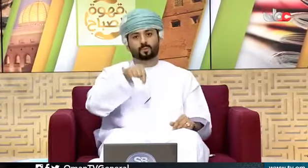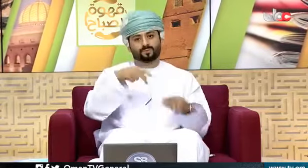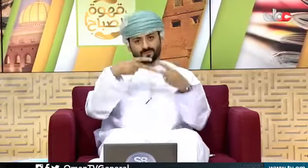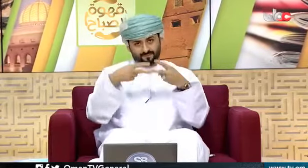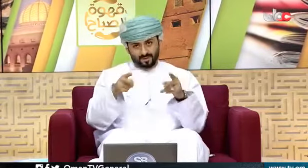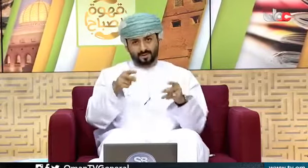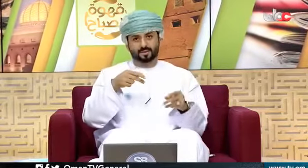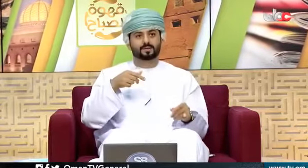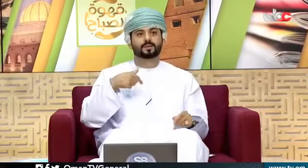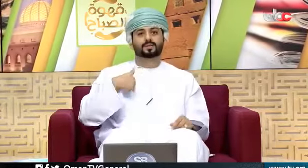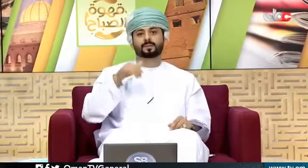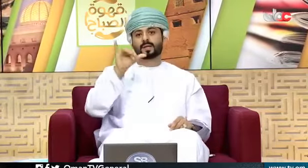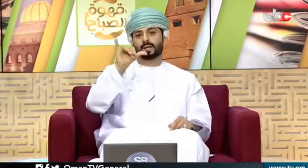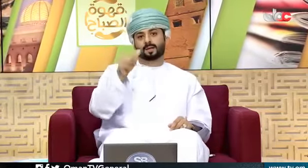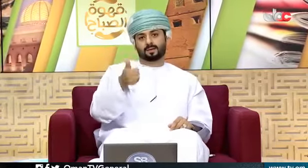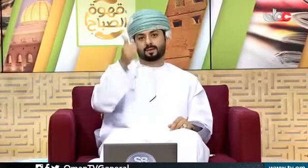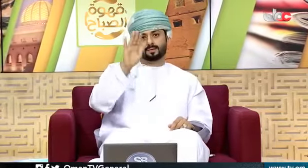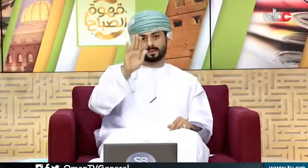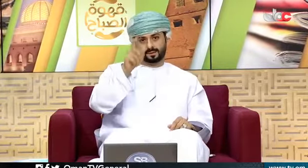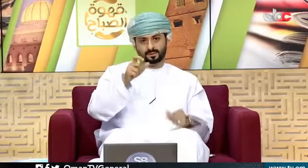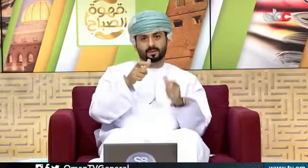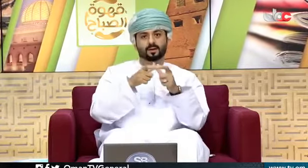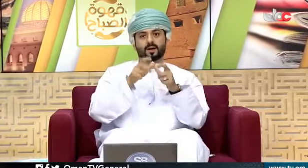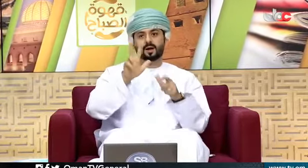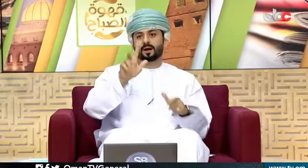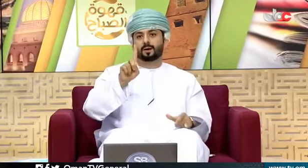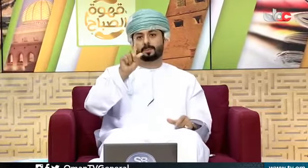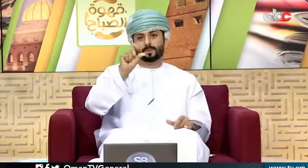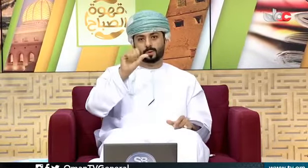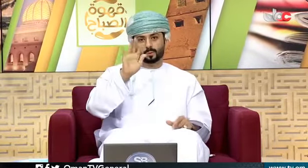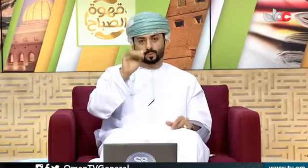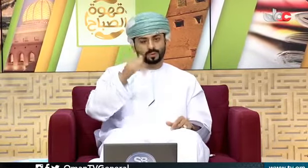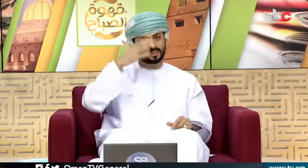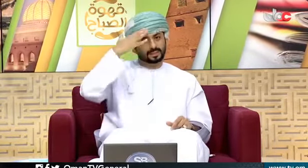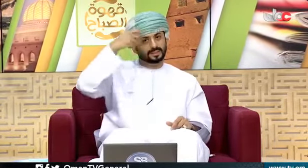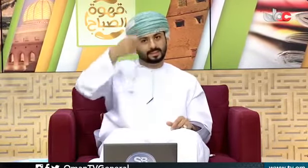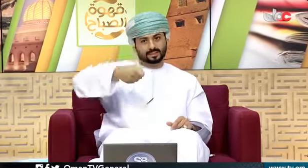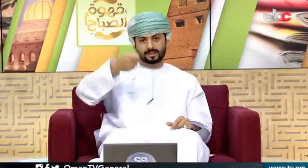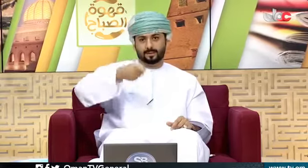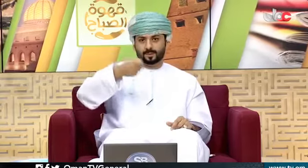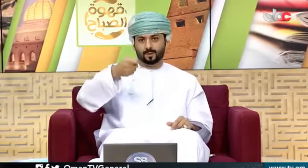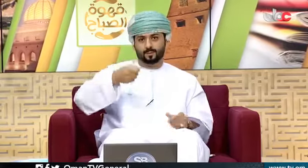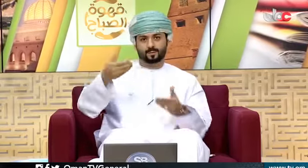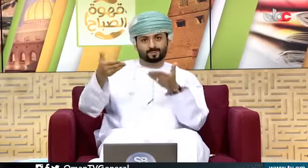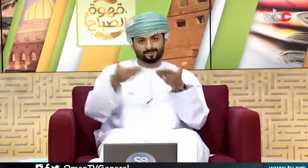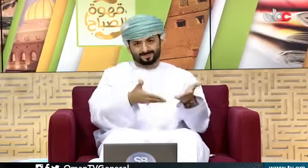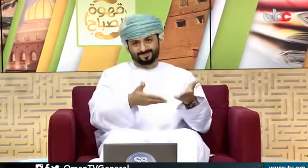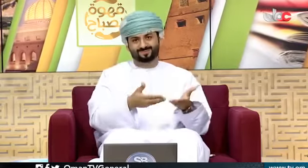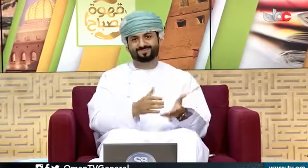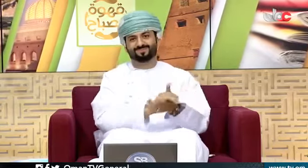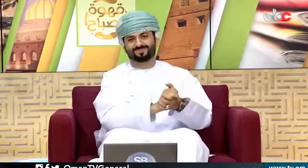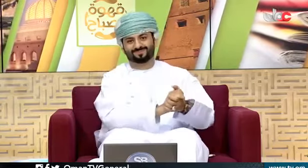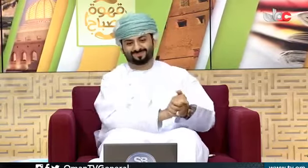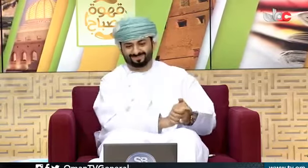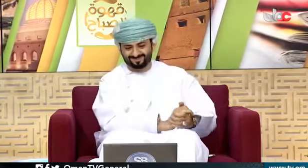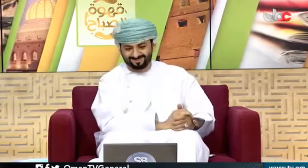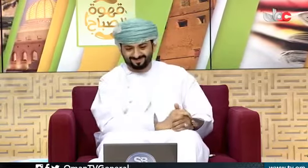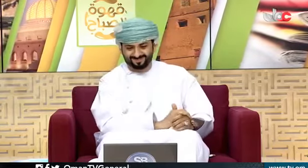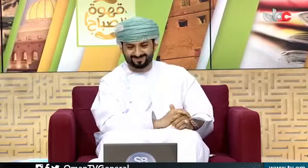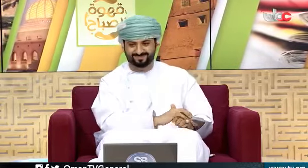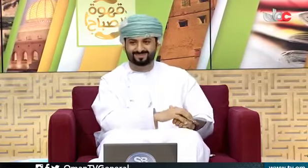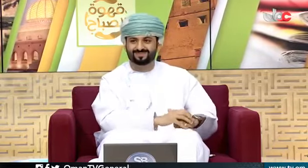هذه التقنية أيضا؟ إن شاء الله مع الأخ ياسر البلوشي. السلام عليكم الأخ